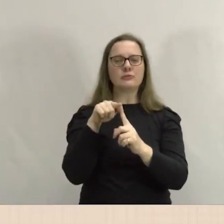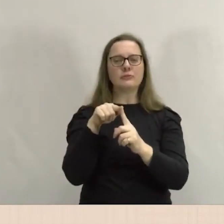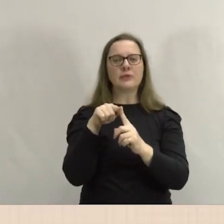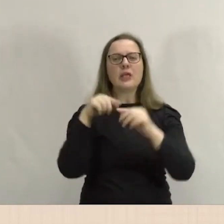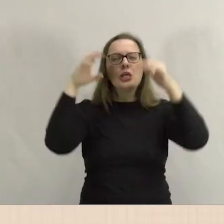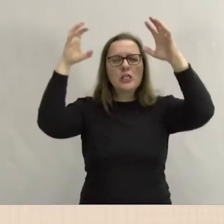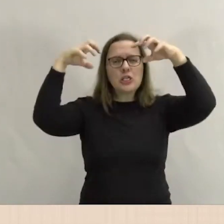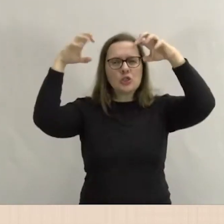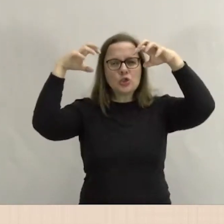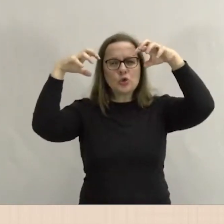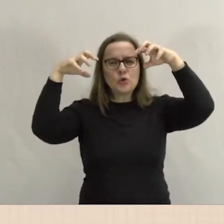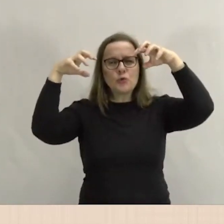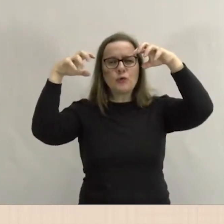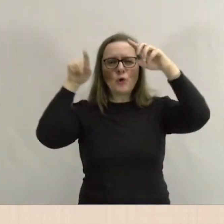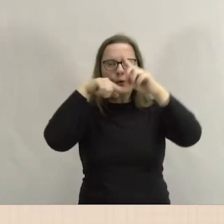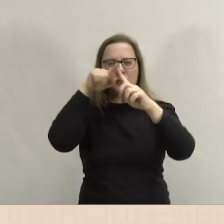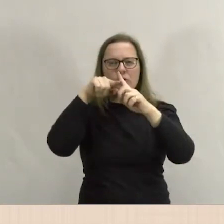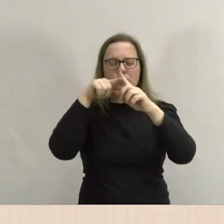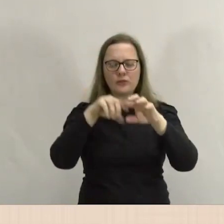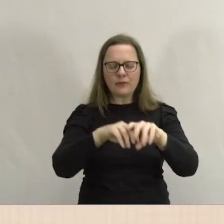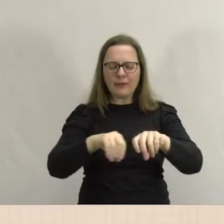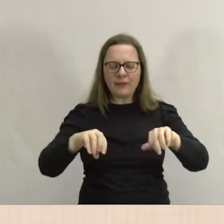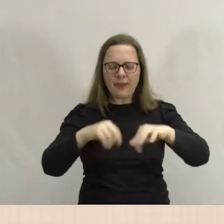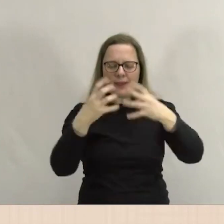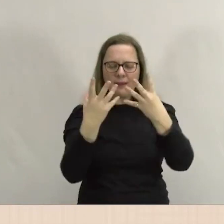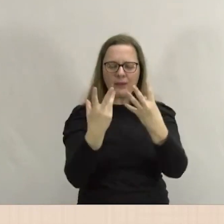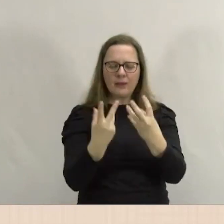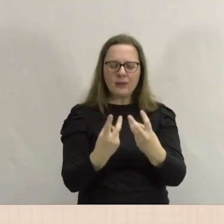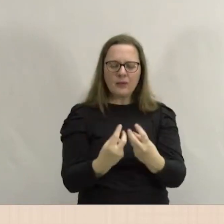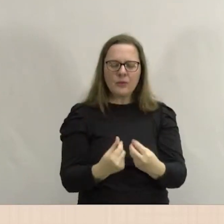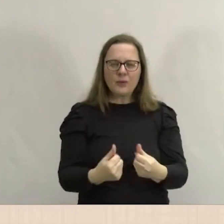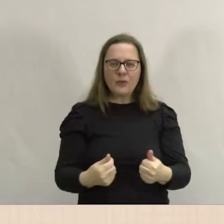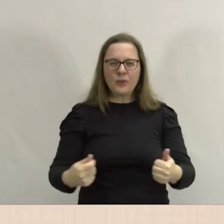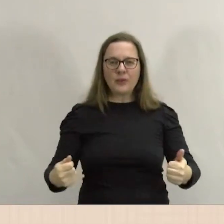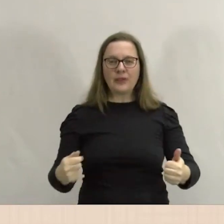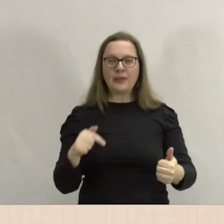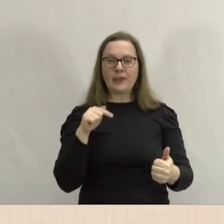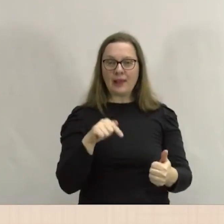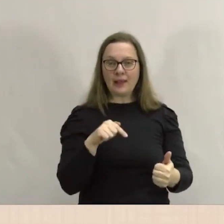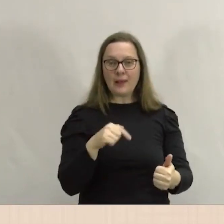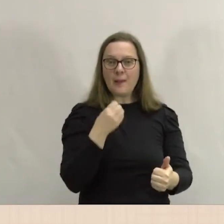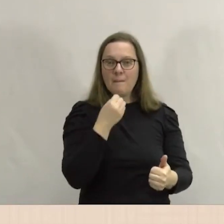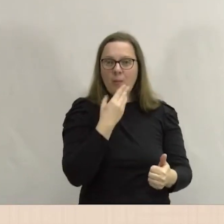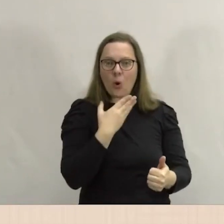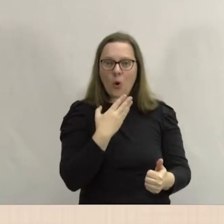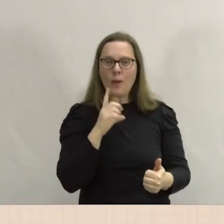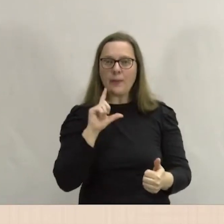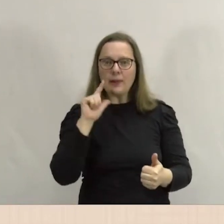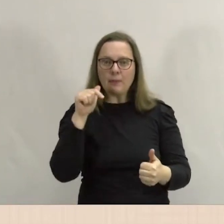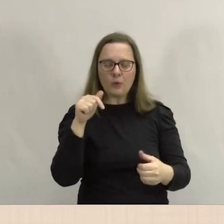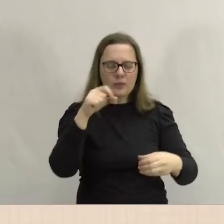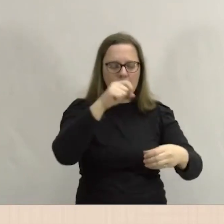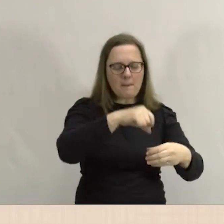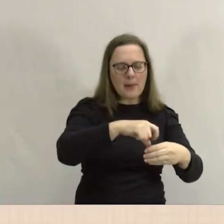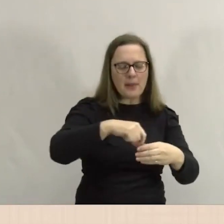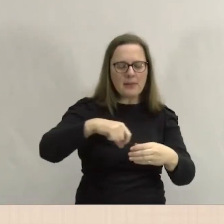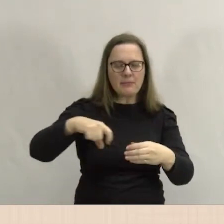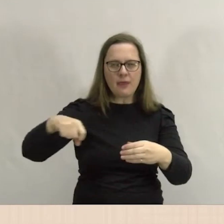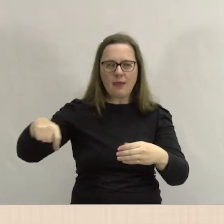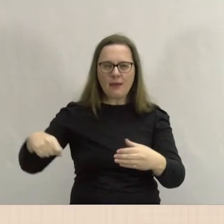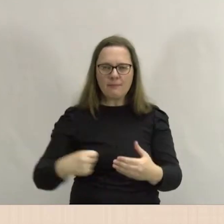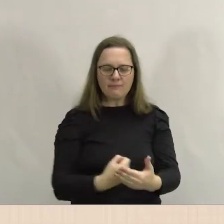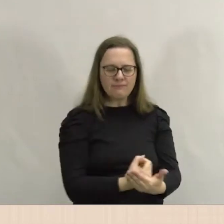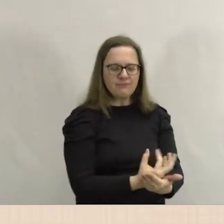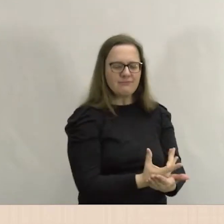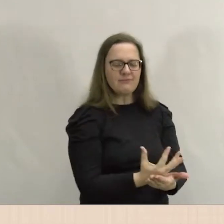terra. Deus manda chuva para fazer fecundar a terra. Deus manda chuva para fazer